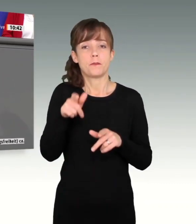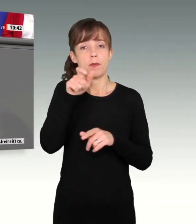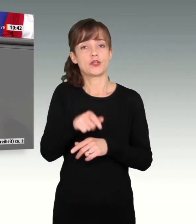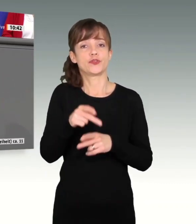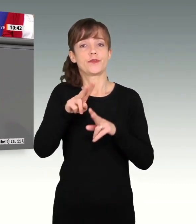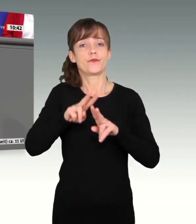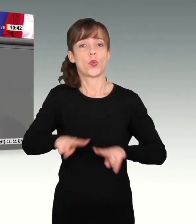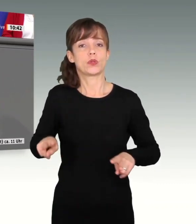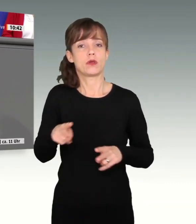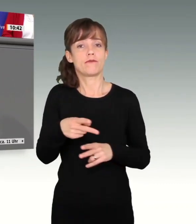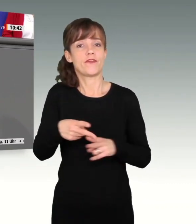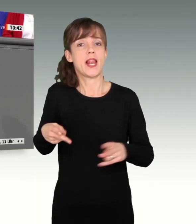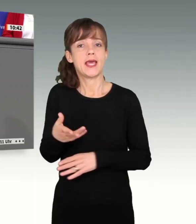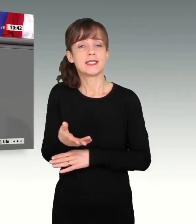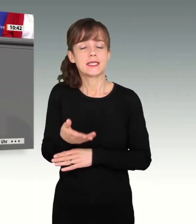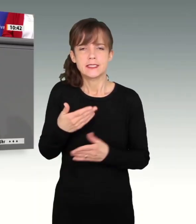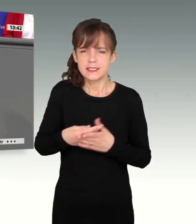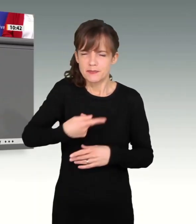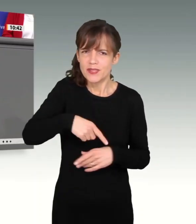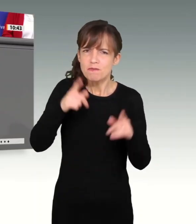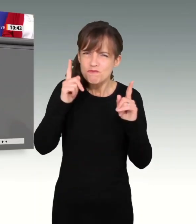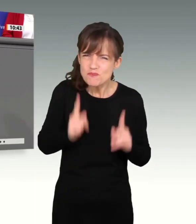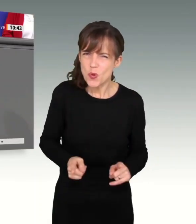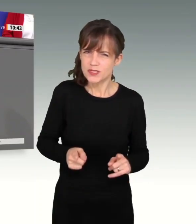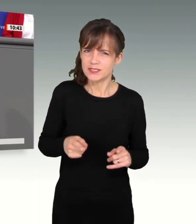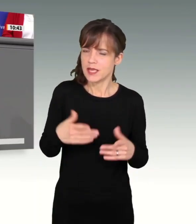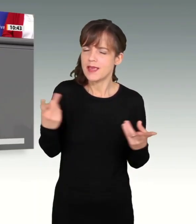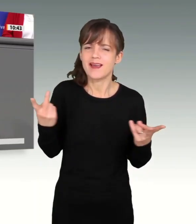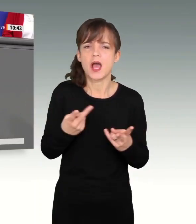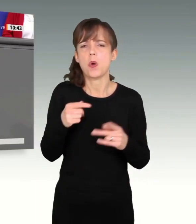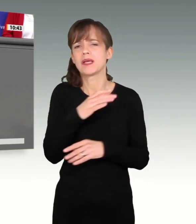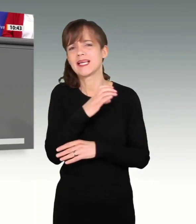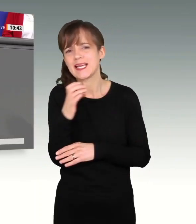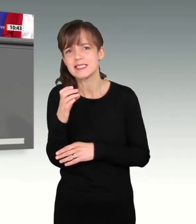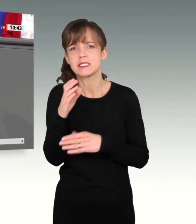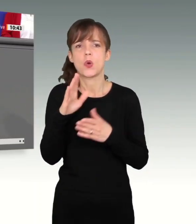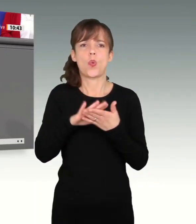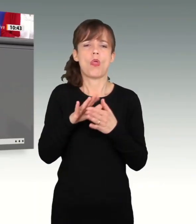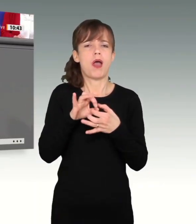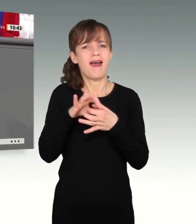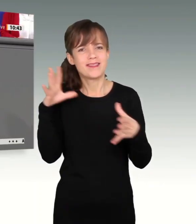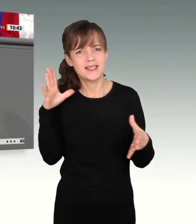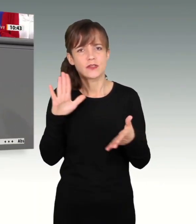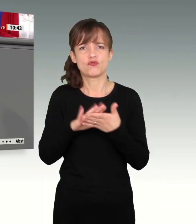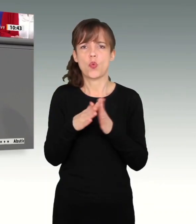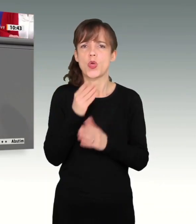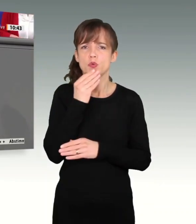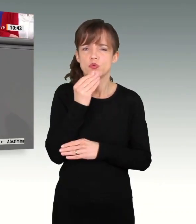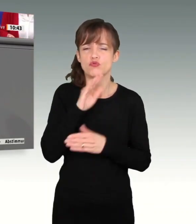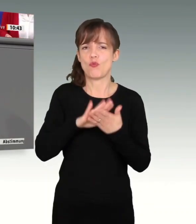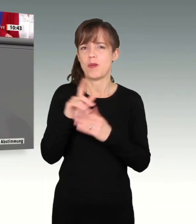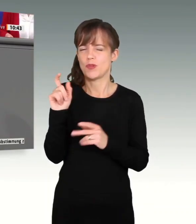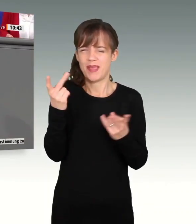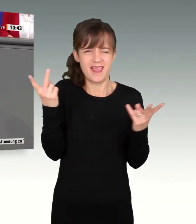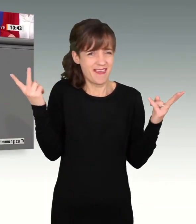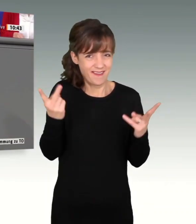doch als Abgeordnete dieses Parlaments ganz egal, ob christlich, atheistisch, jüdisch oder muslimisch mit